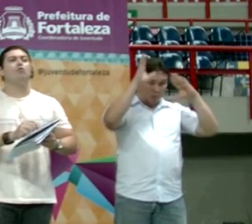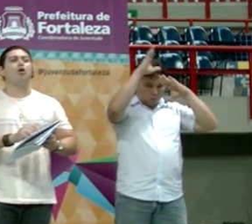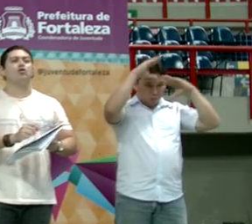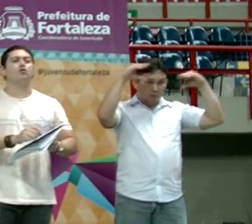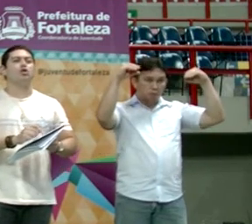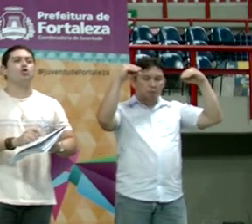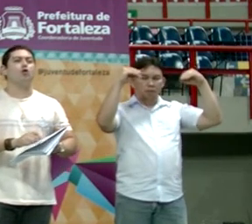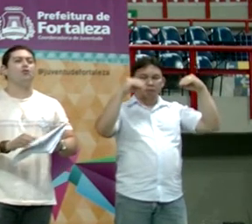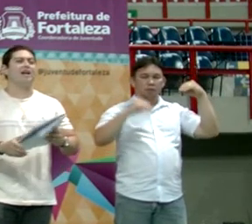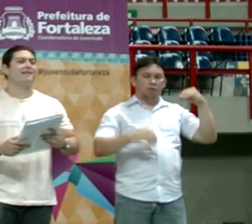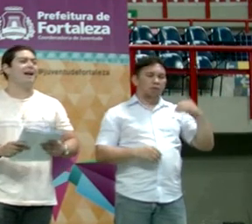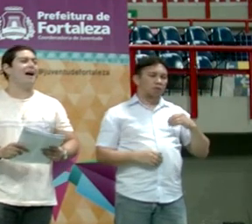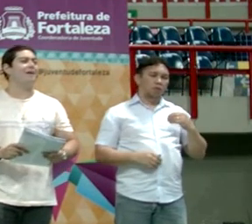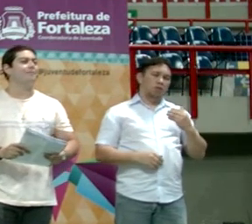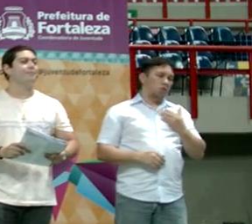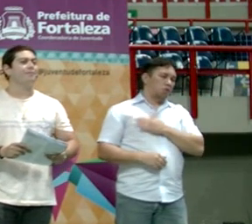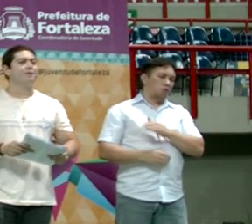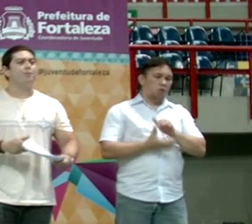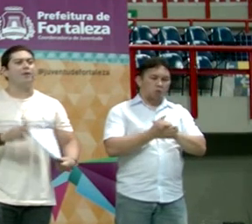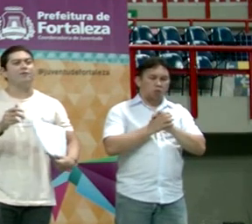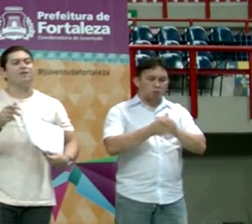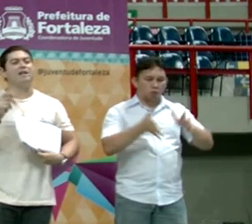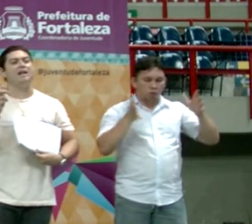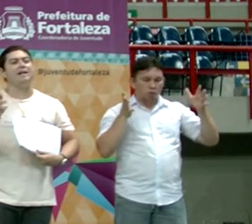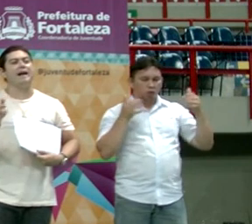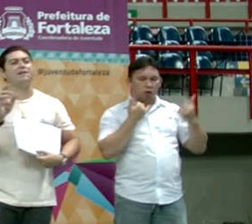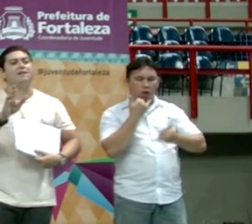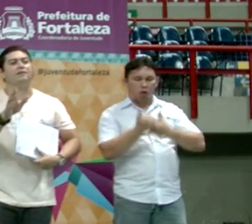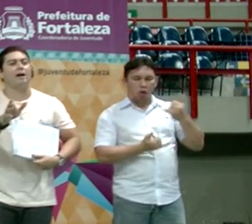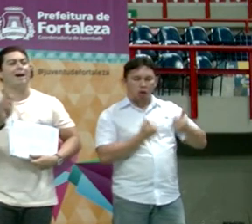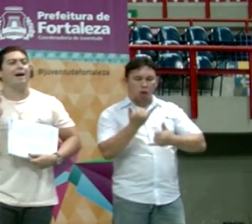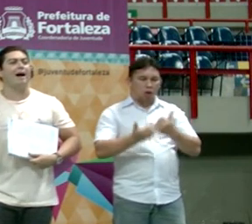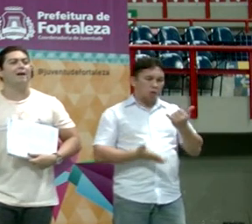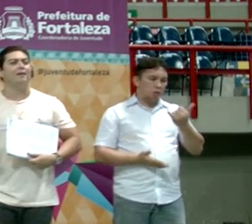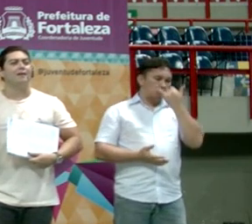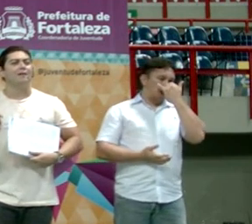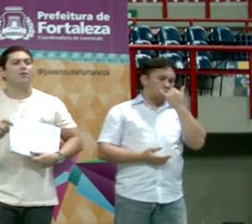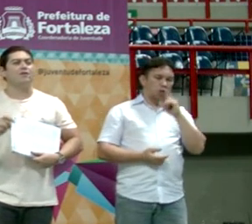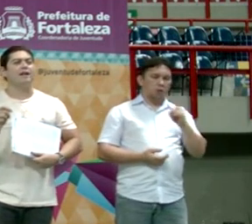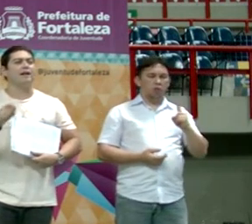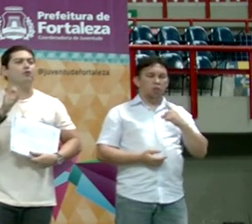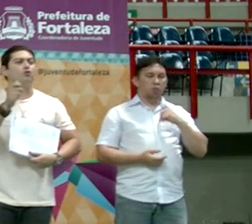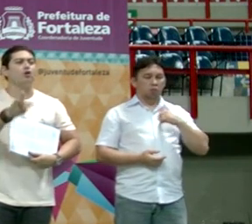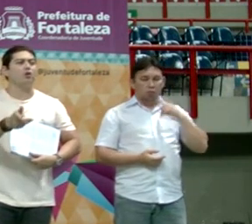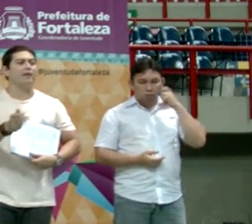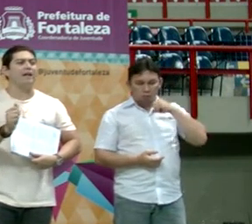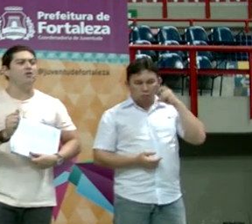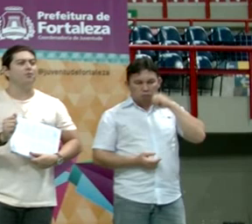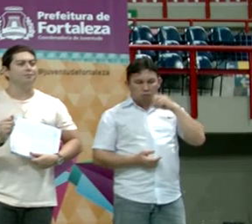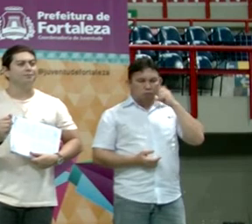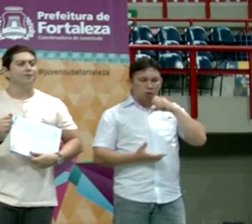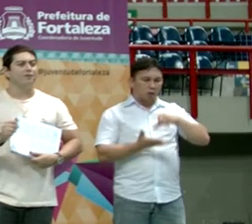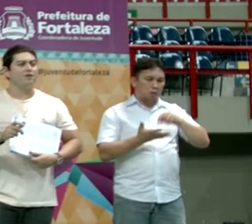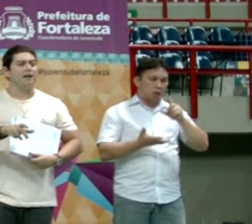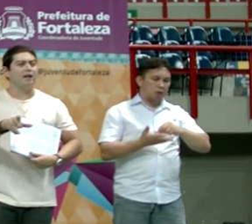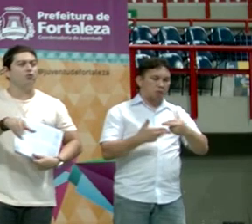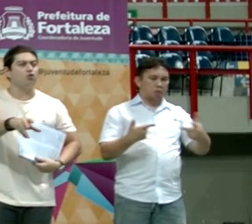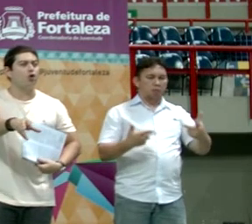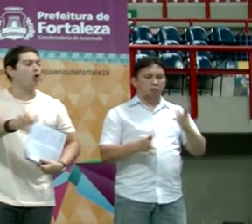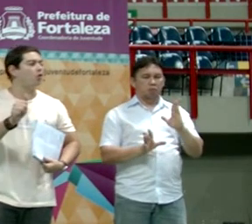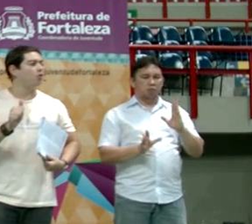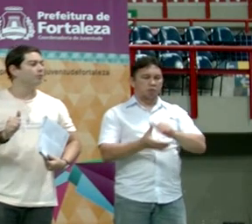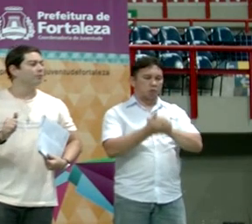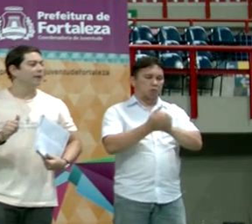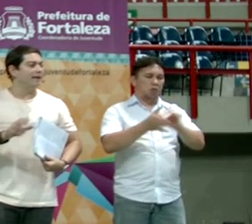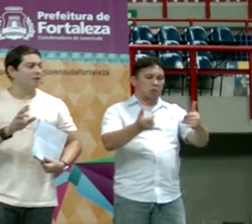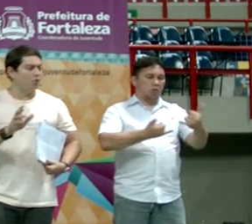calvinistas não gostam de jogo de azar, porque você enriquece sem trabalhar, você ganha num sorteio, você ganha